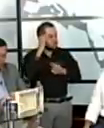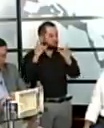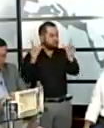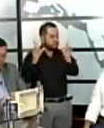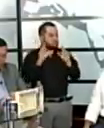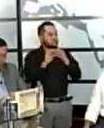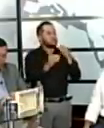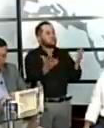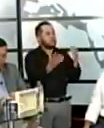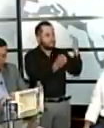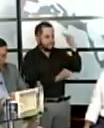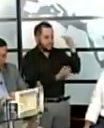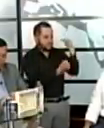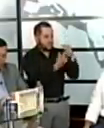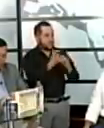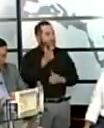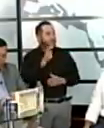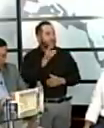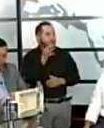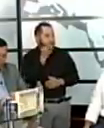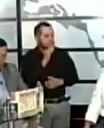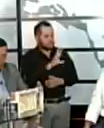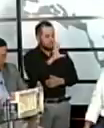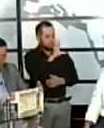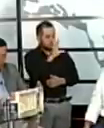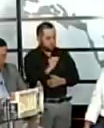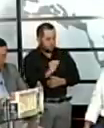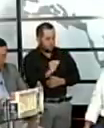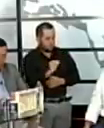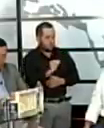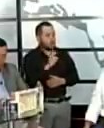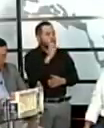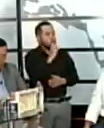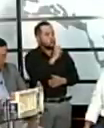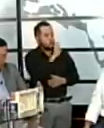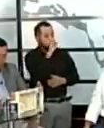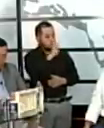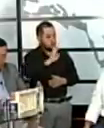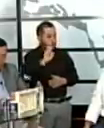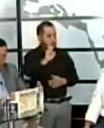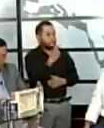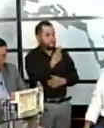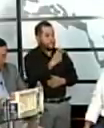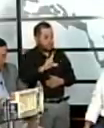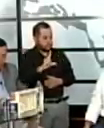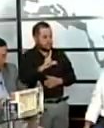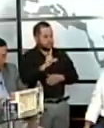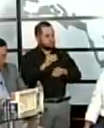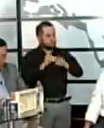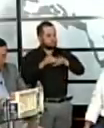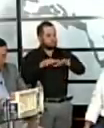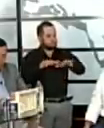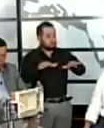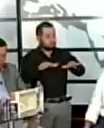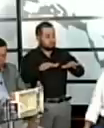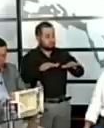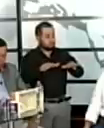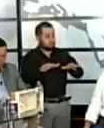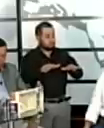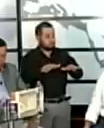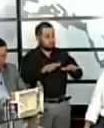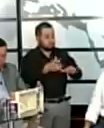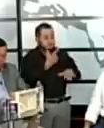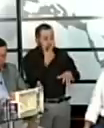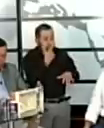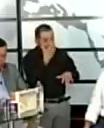en Marsella, estamos para Caldas, para Quindío, para el norte del Valle. Ellos se informan, o si se quieren venir a votar